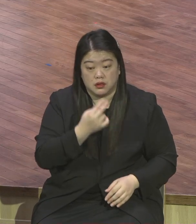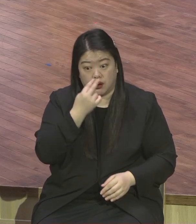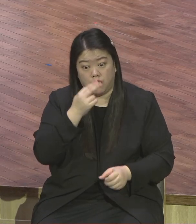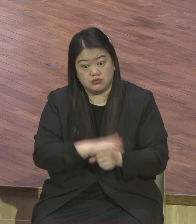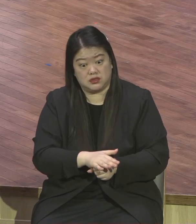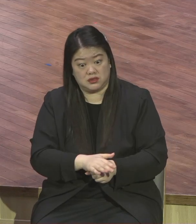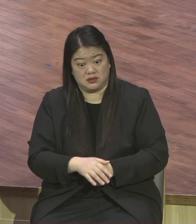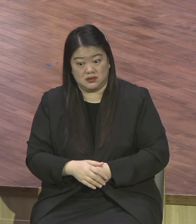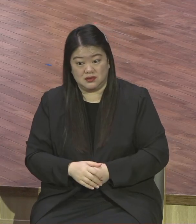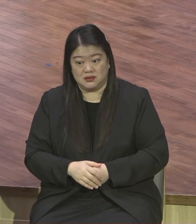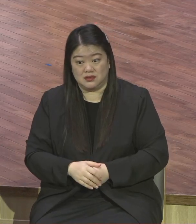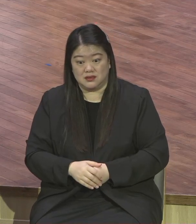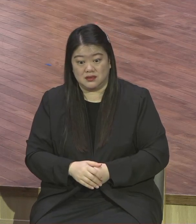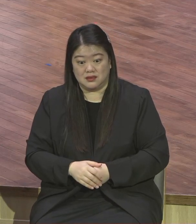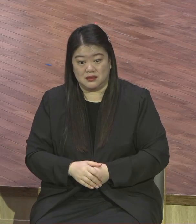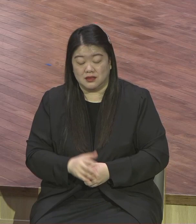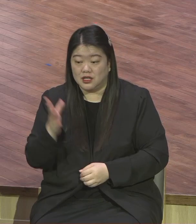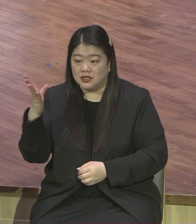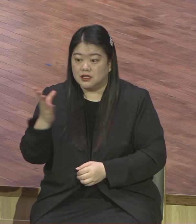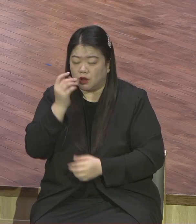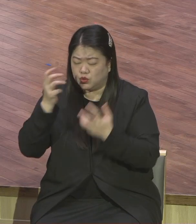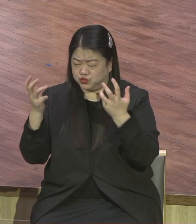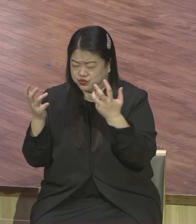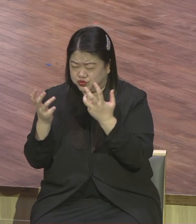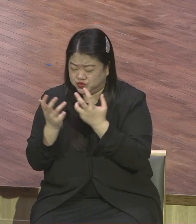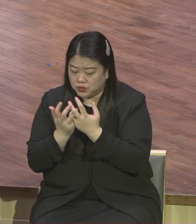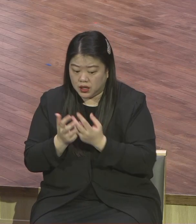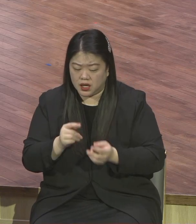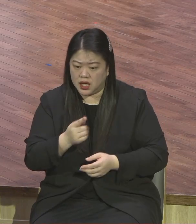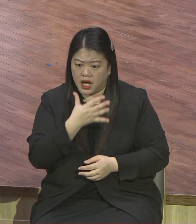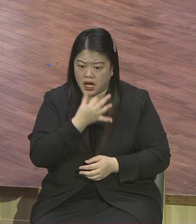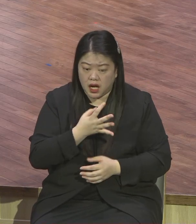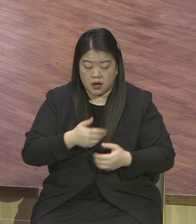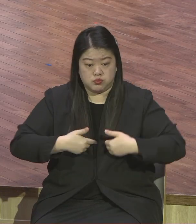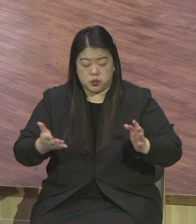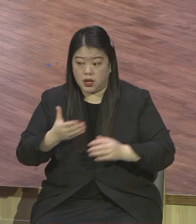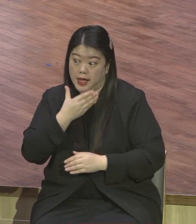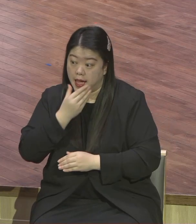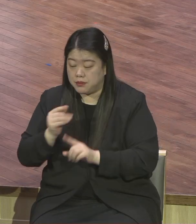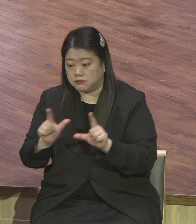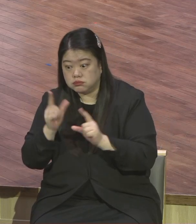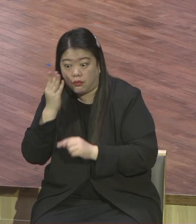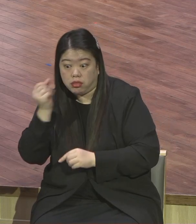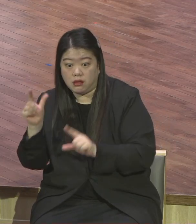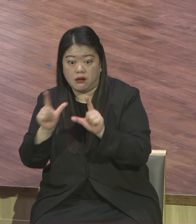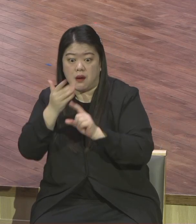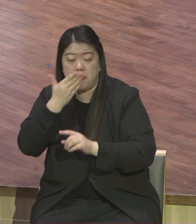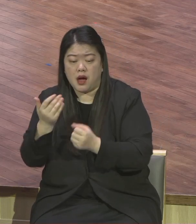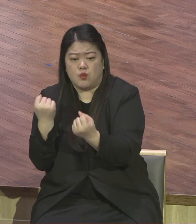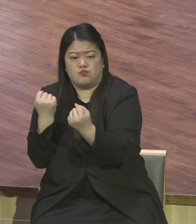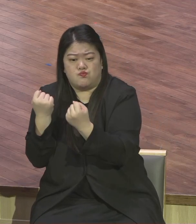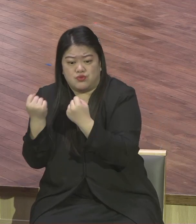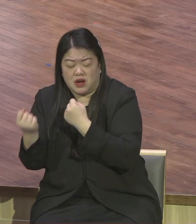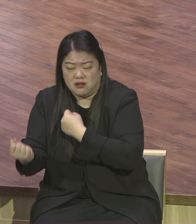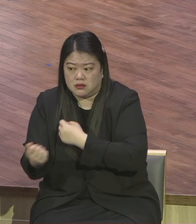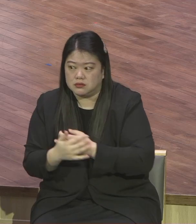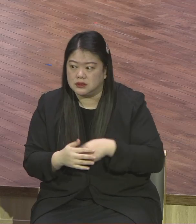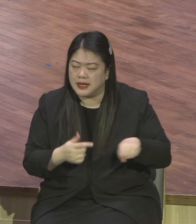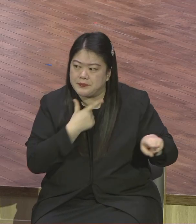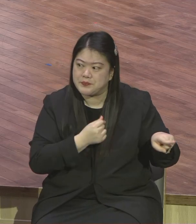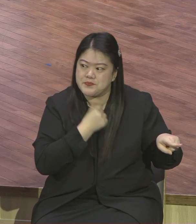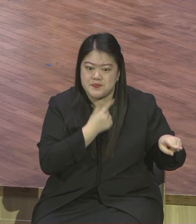하나님이 주신 축복을 사실적으로 누리지 못해. 이 축복을 못 받아. 그럼 어떻게 해요?